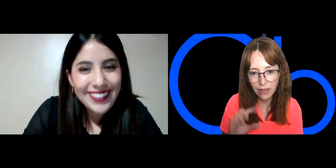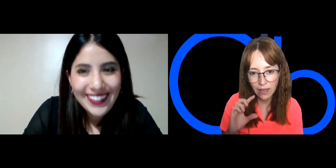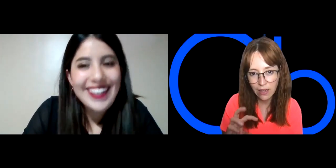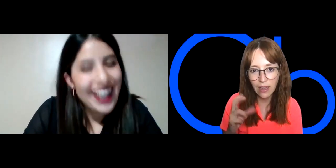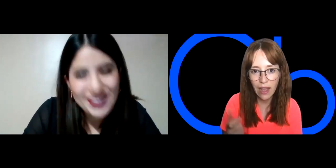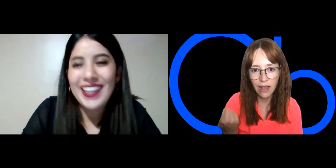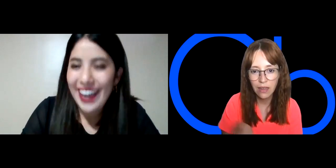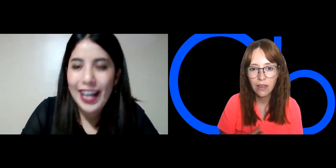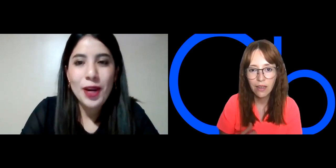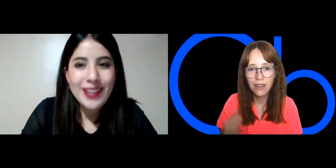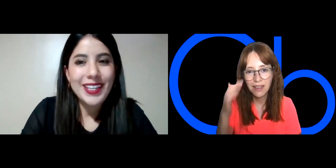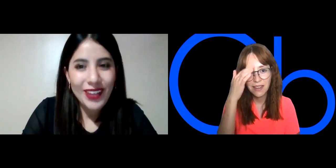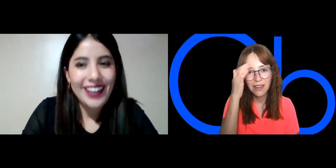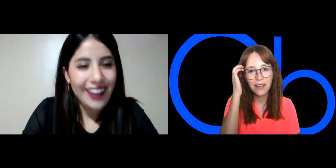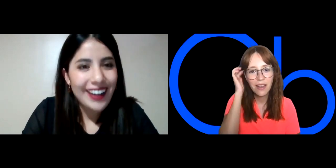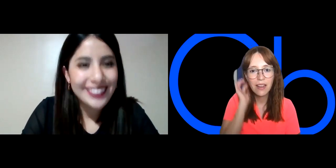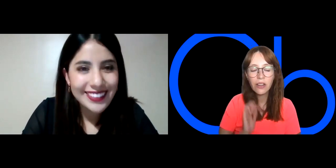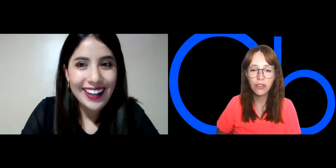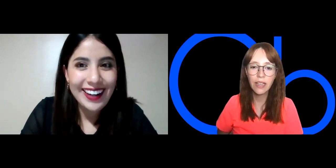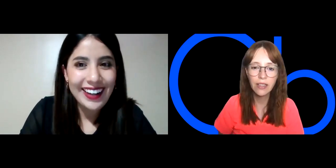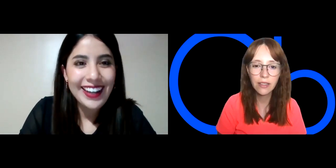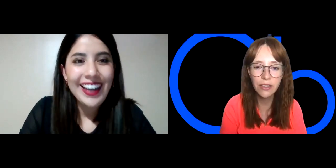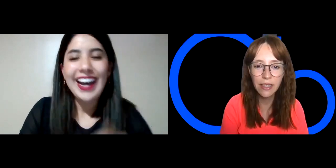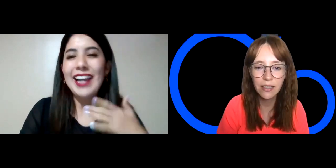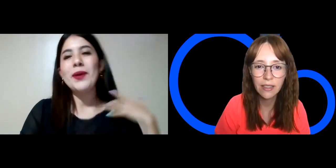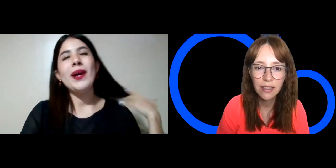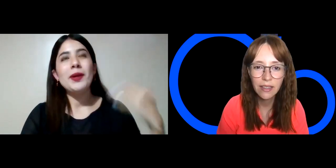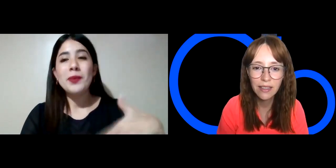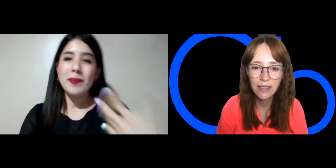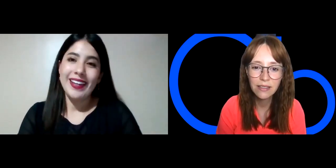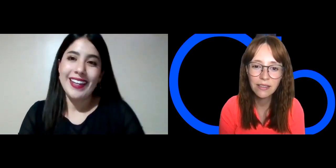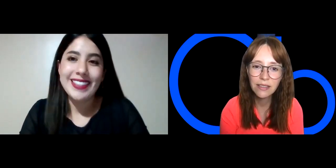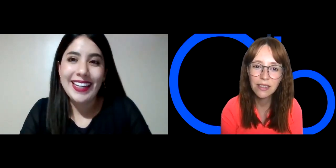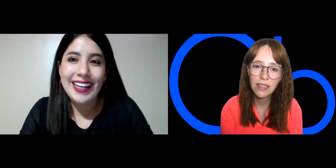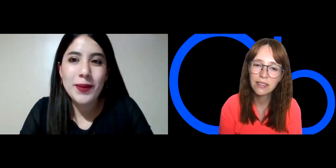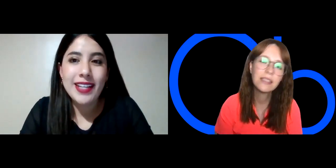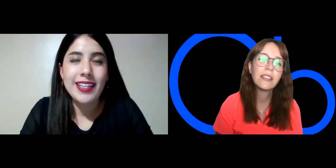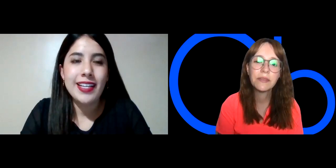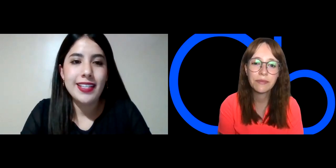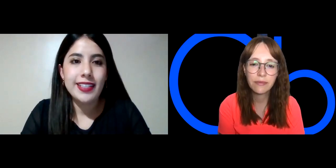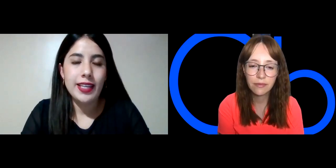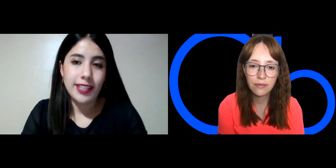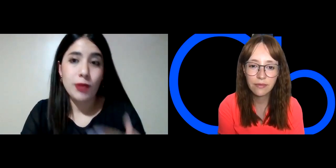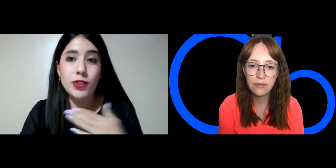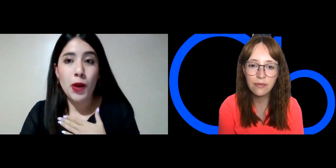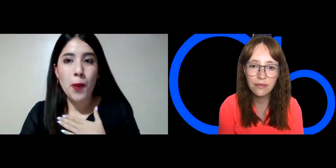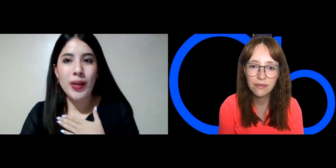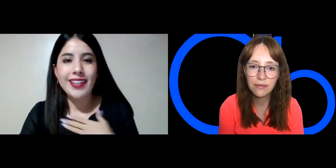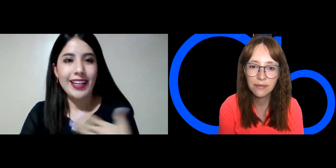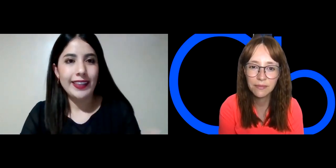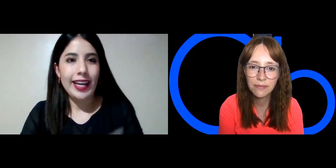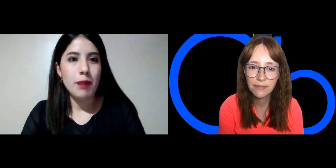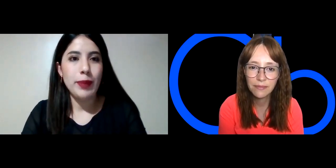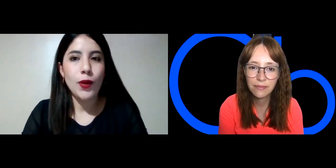deletrear? Eso sí, el nombre sí lo deletrean. Ok. Ajá. Okay. Algo muy padre que existe en la lengua de señas es que sí, nuestro nombre